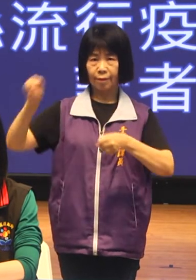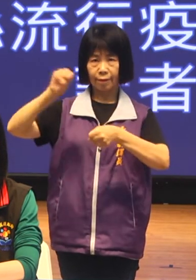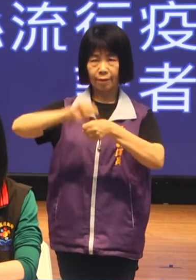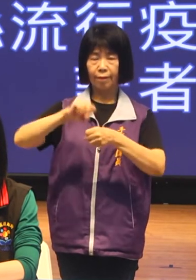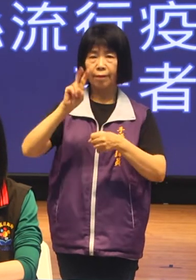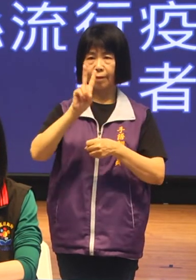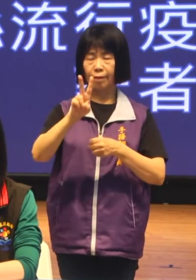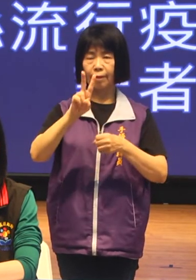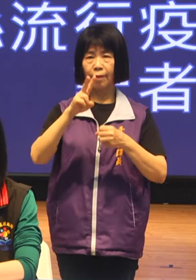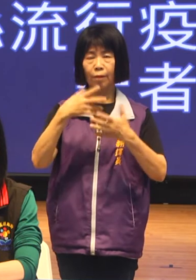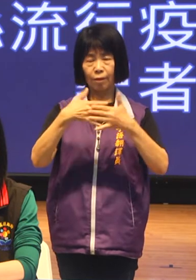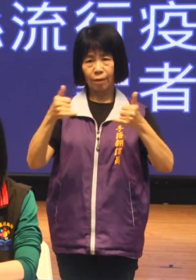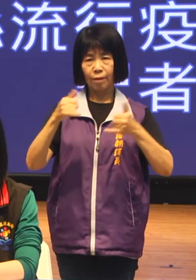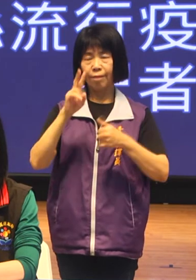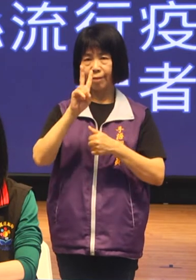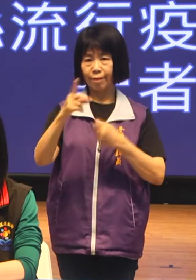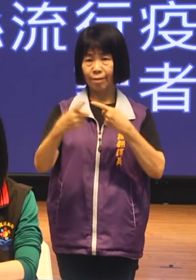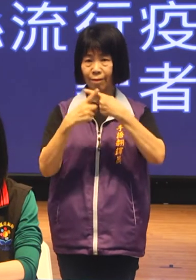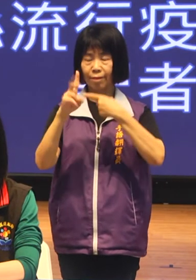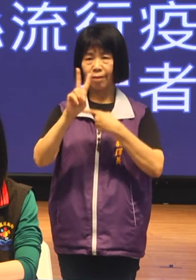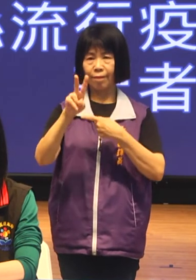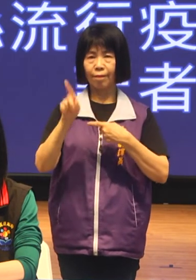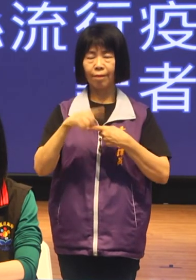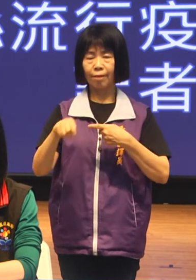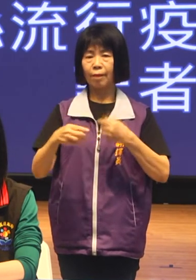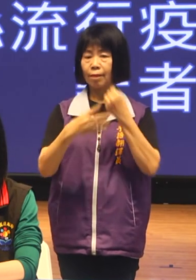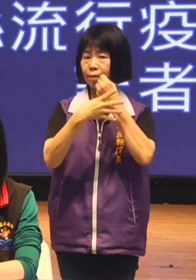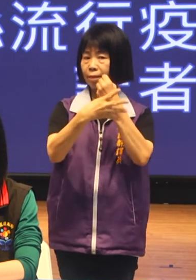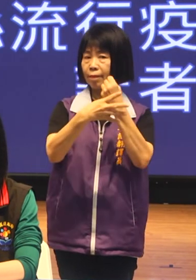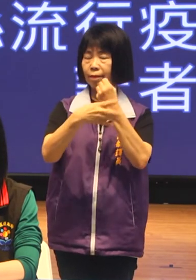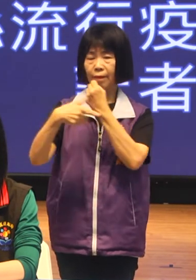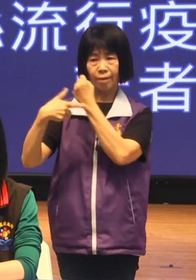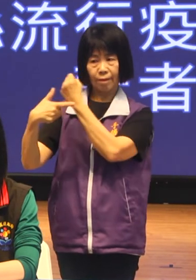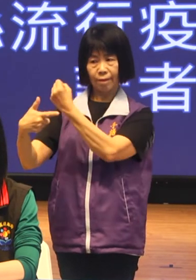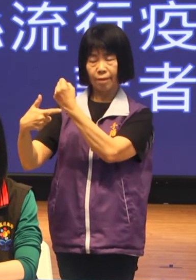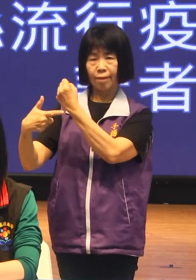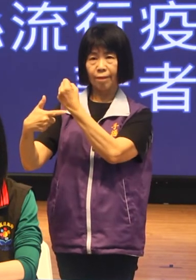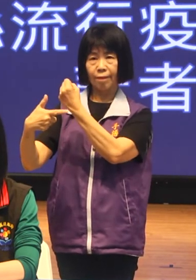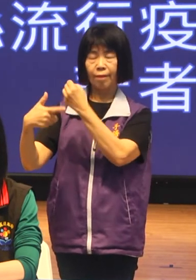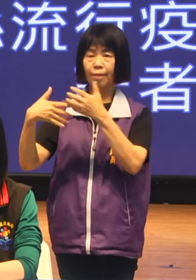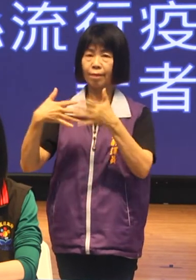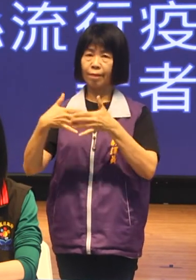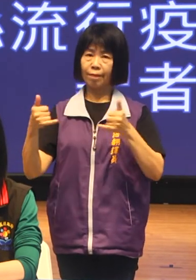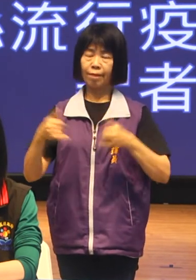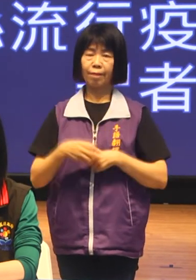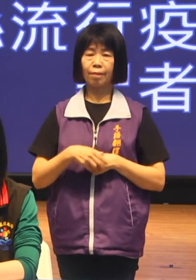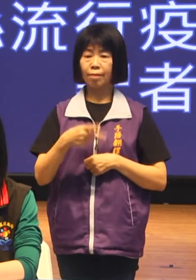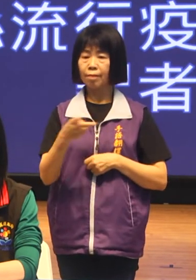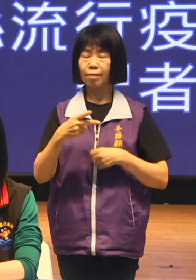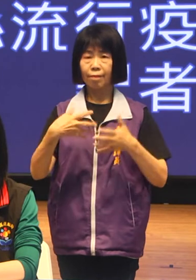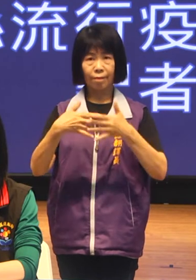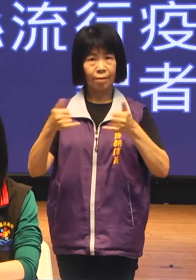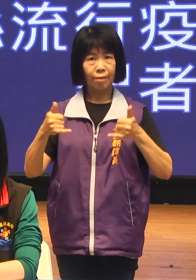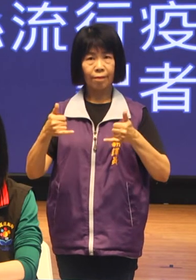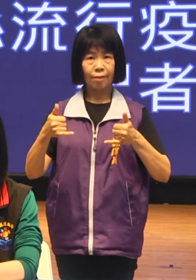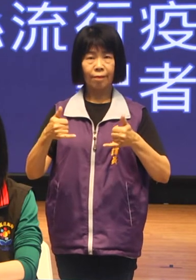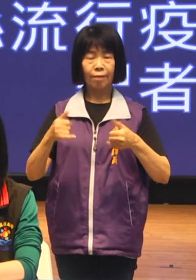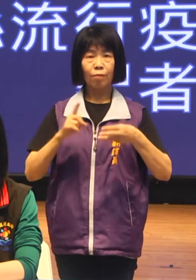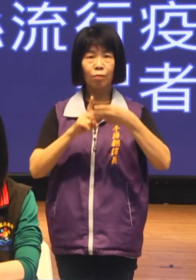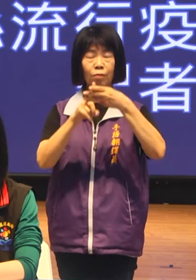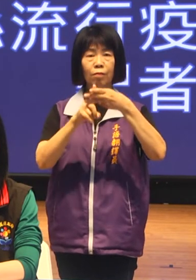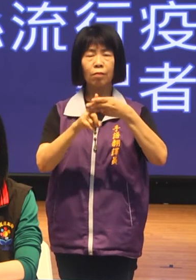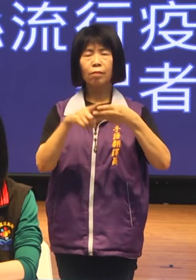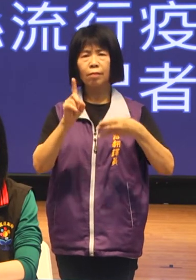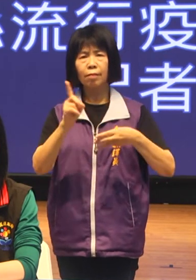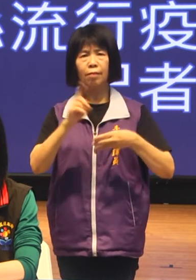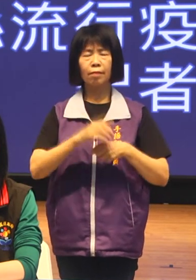了2位确诊的学生，分别是4年级跟6年级的孩子。那这2位学生呢，主要都是因